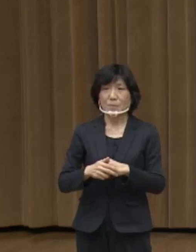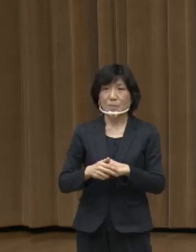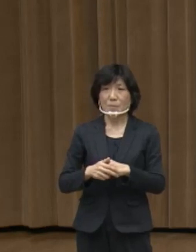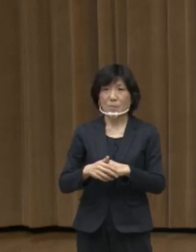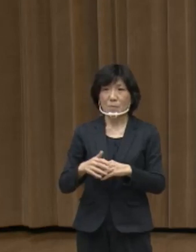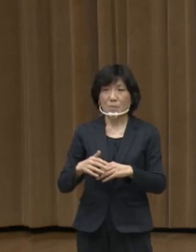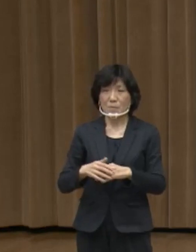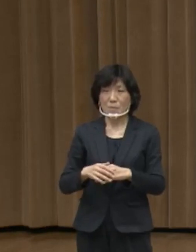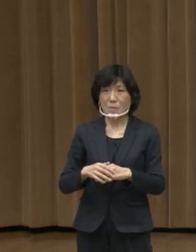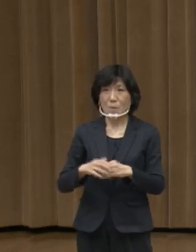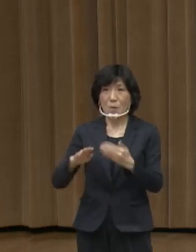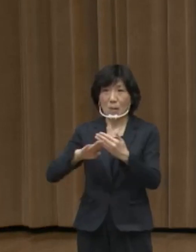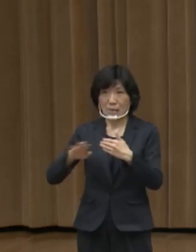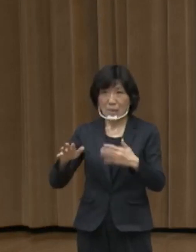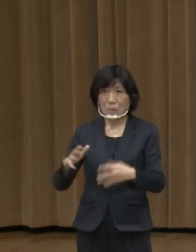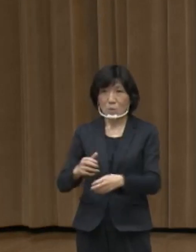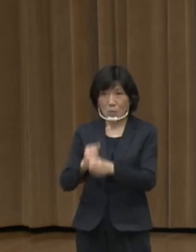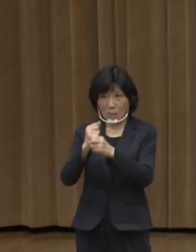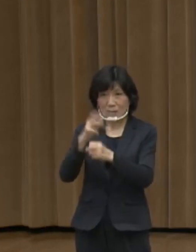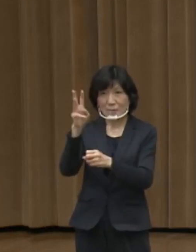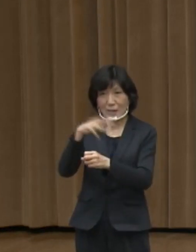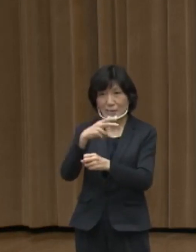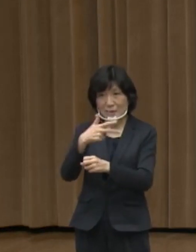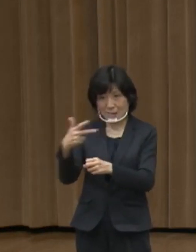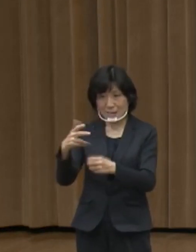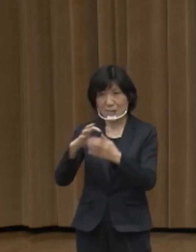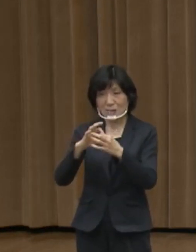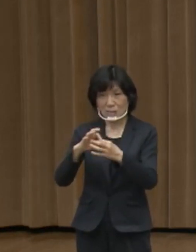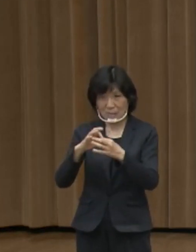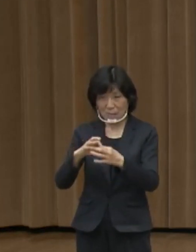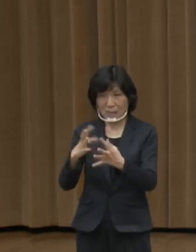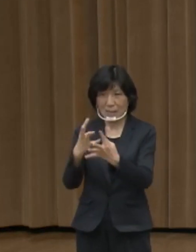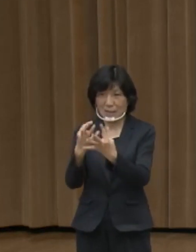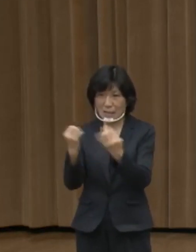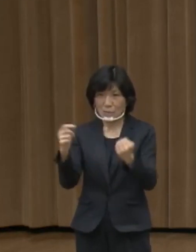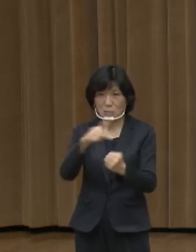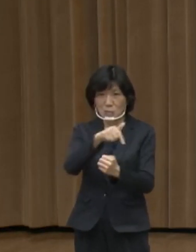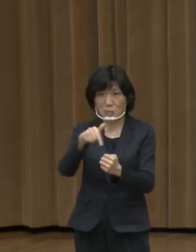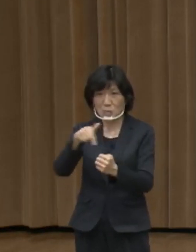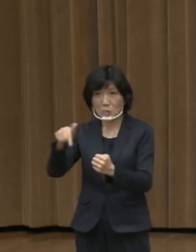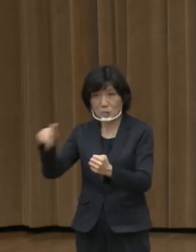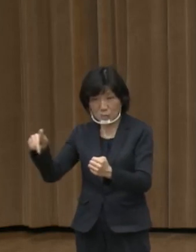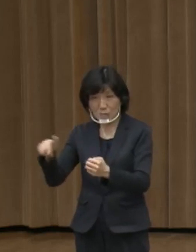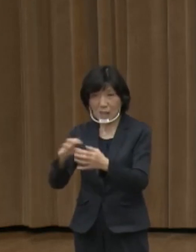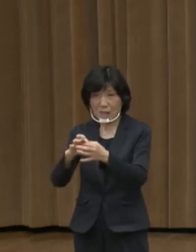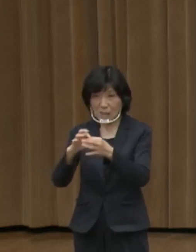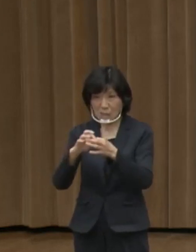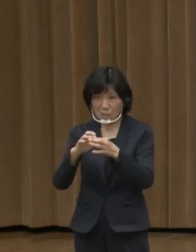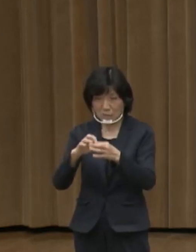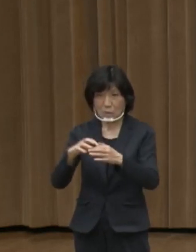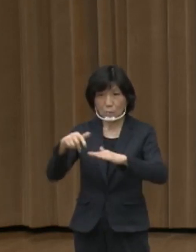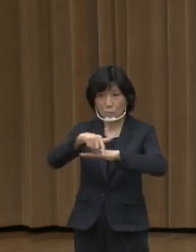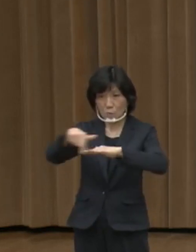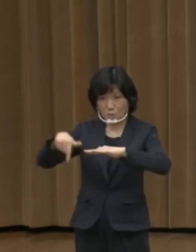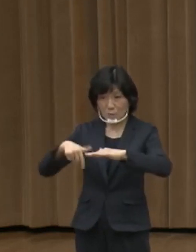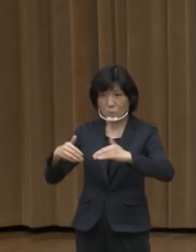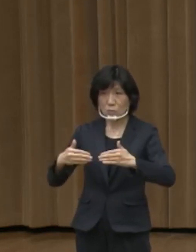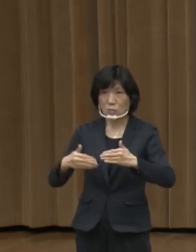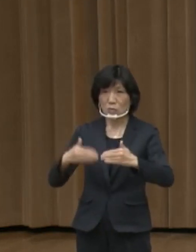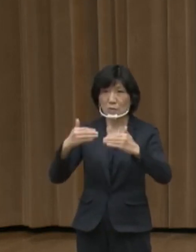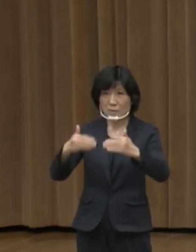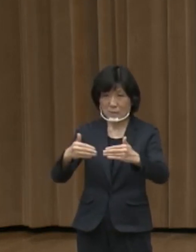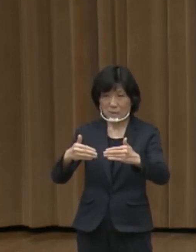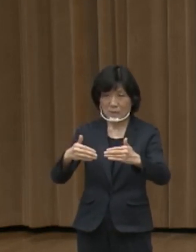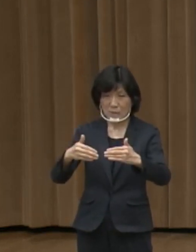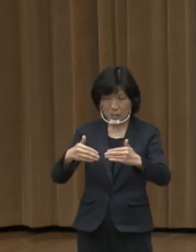てご説明します。統括参事は多くの部局が関わるプロジェクトの推進などについて